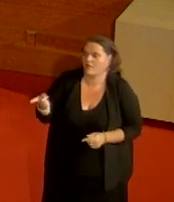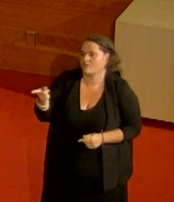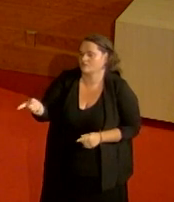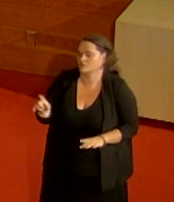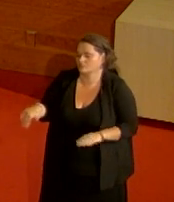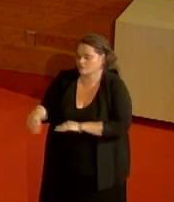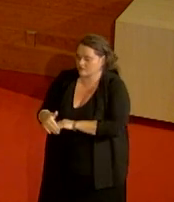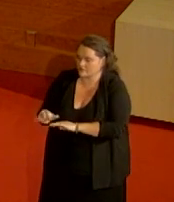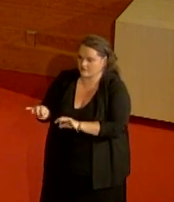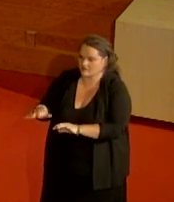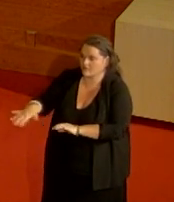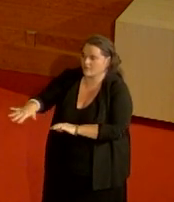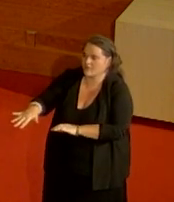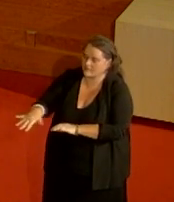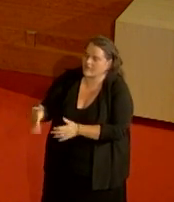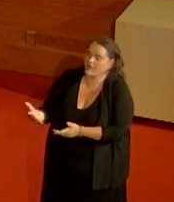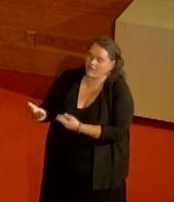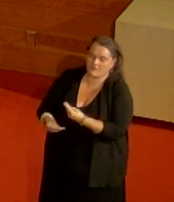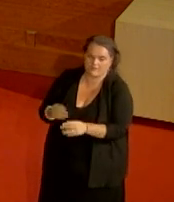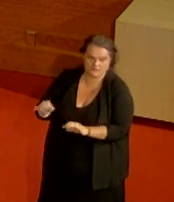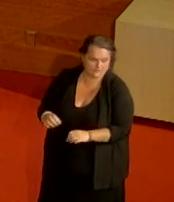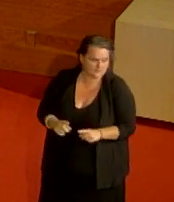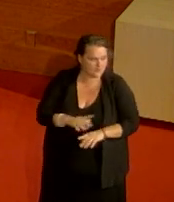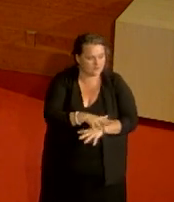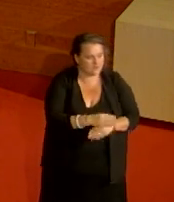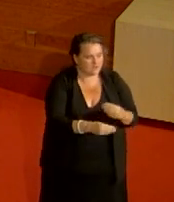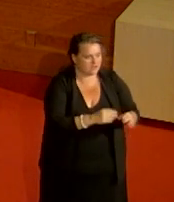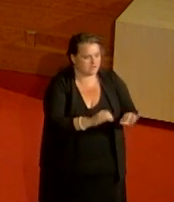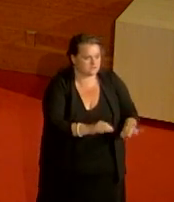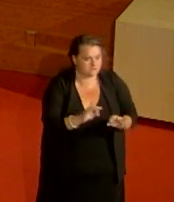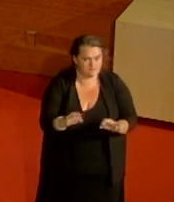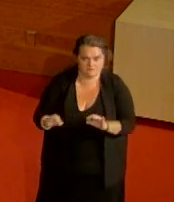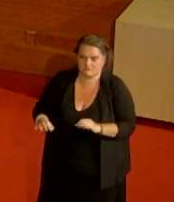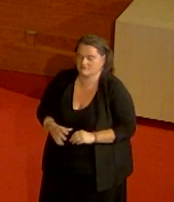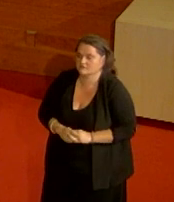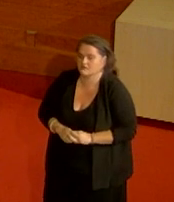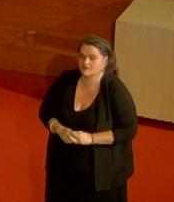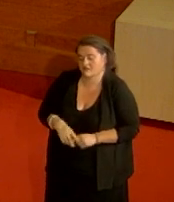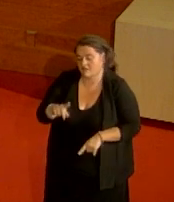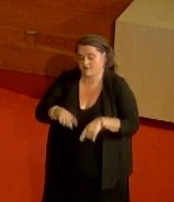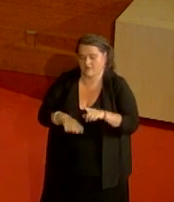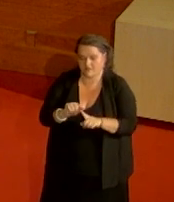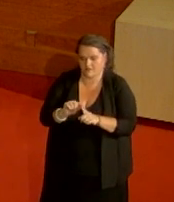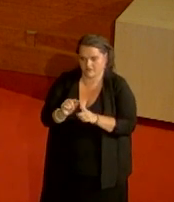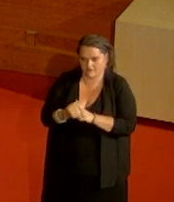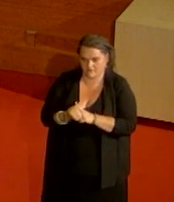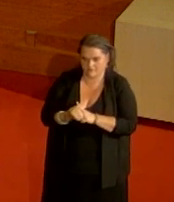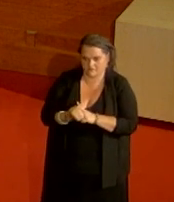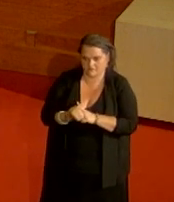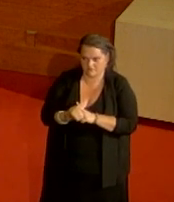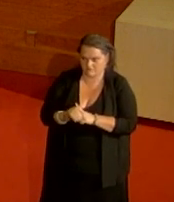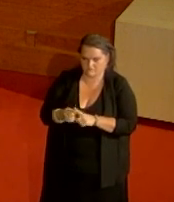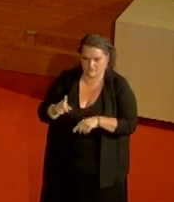que es de un barrio que está bien Ahá o sea esas presuposiciones que atendiendo a los datos que permiten leernos en